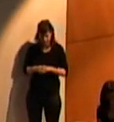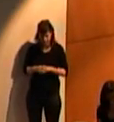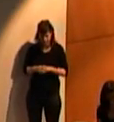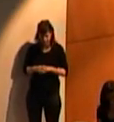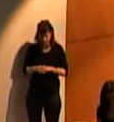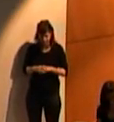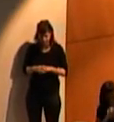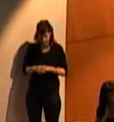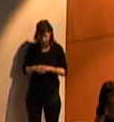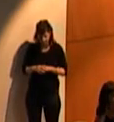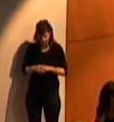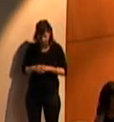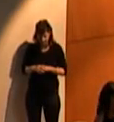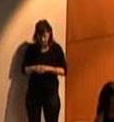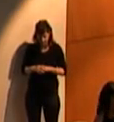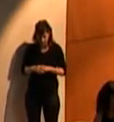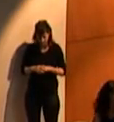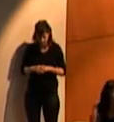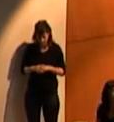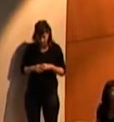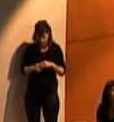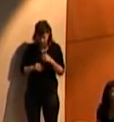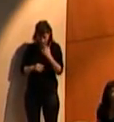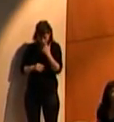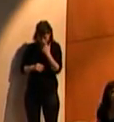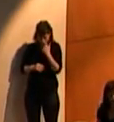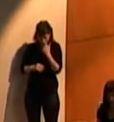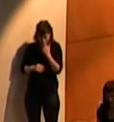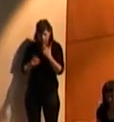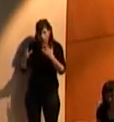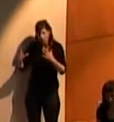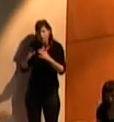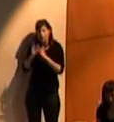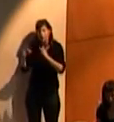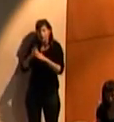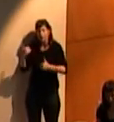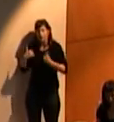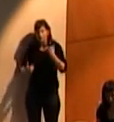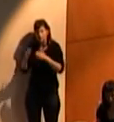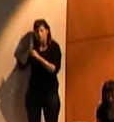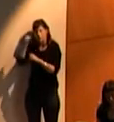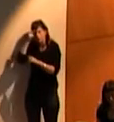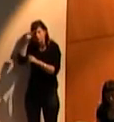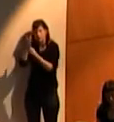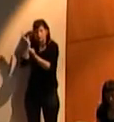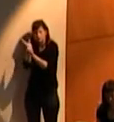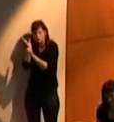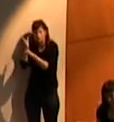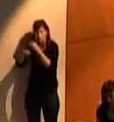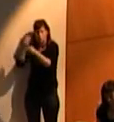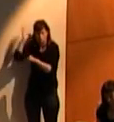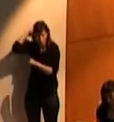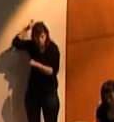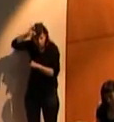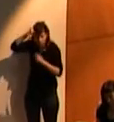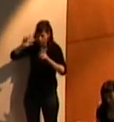Alors, quand on prend en compte le handicap mental, psychique, cognitif, dans l'architecture, c'est souvent dans des projets